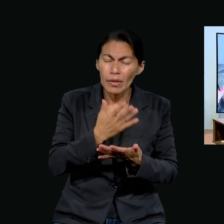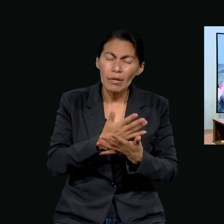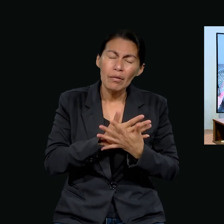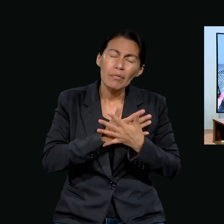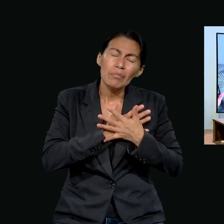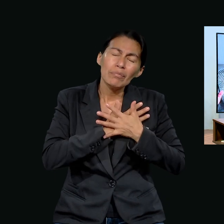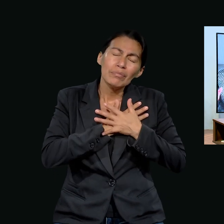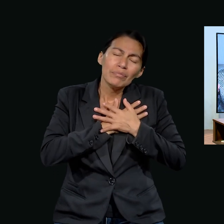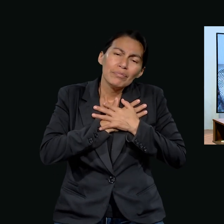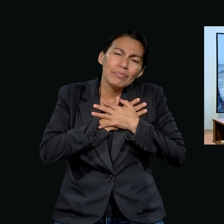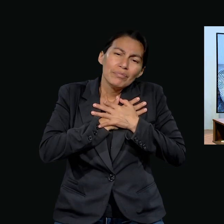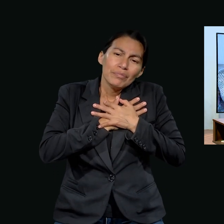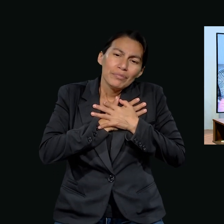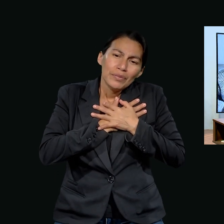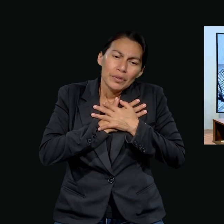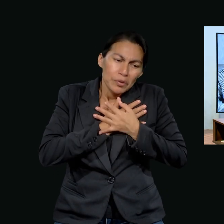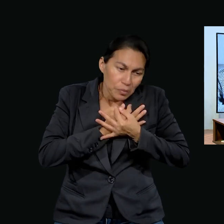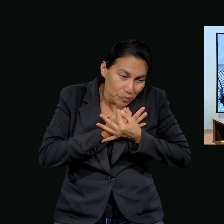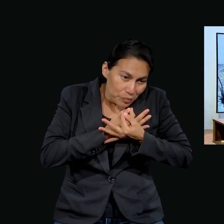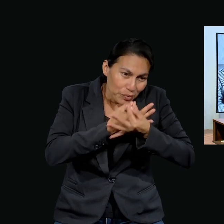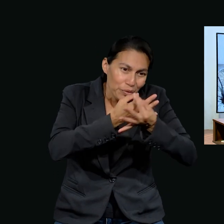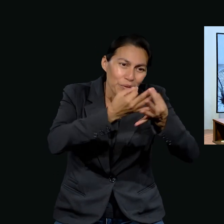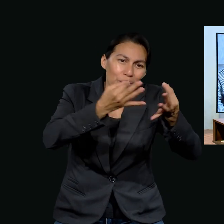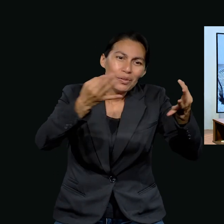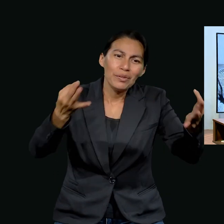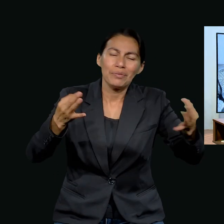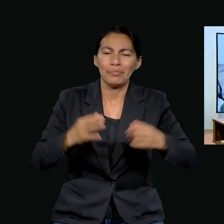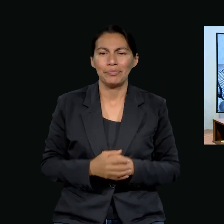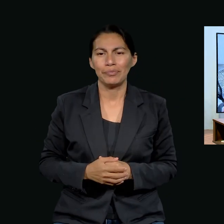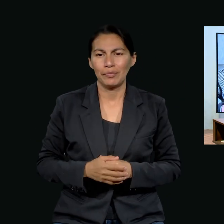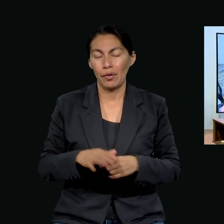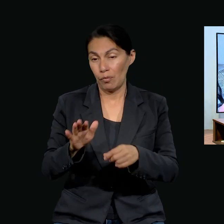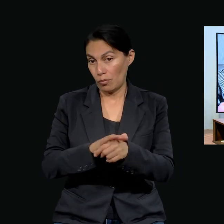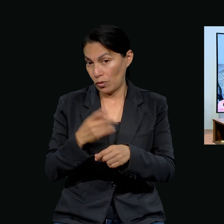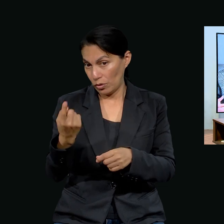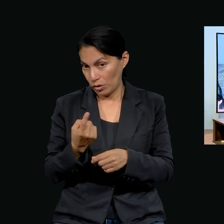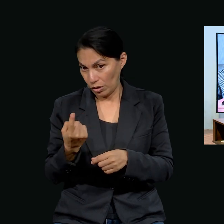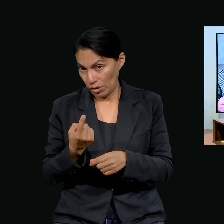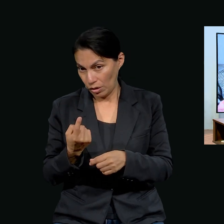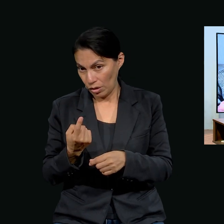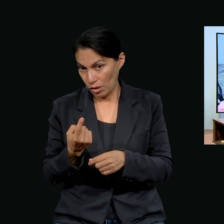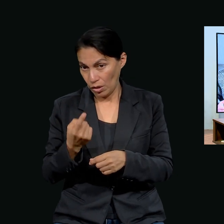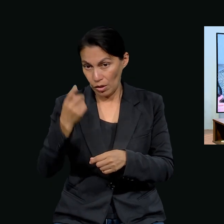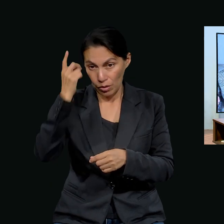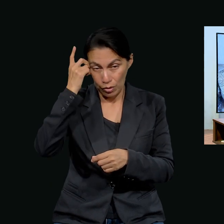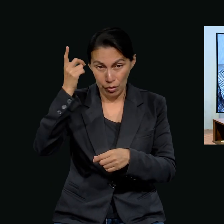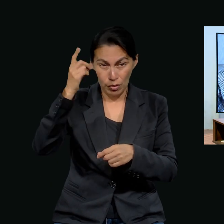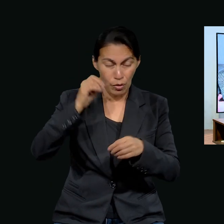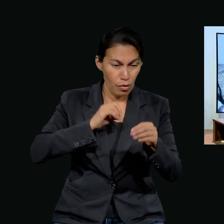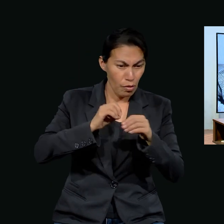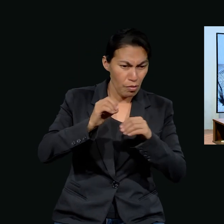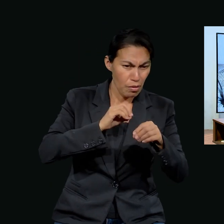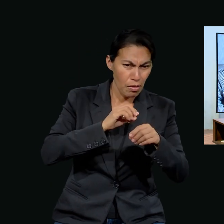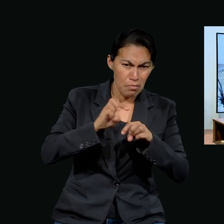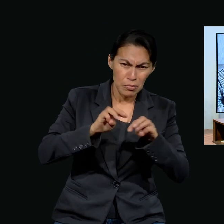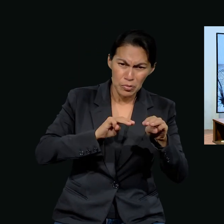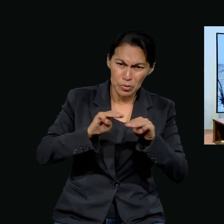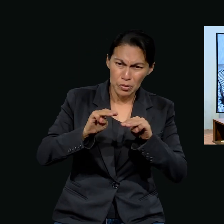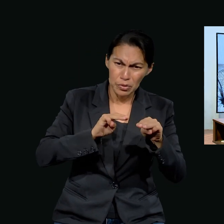su amor para expandir el Evangelio en aquellas zonas, dado que la obra médico-misionera es realmente